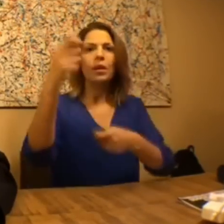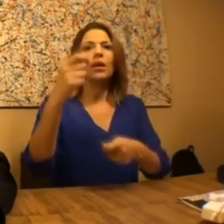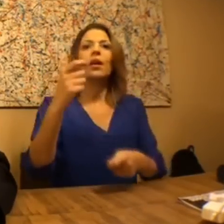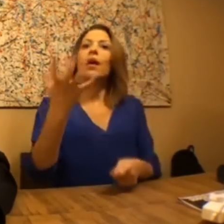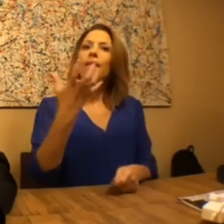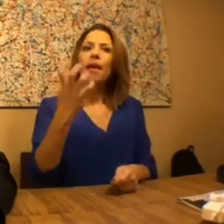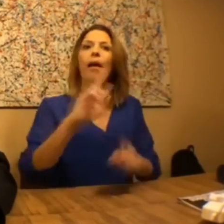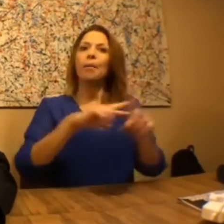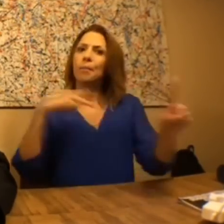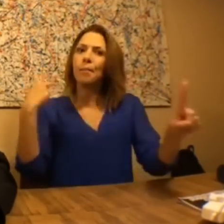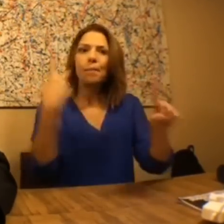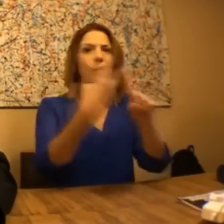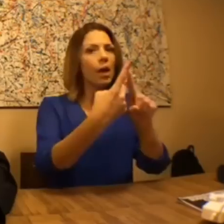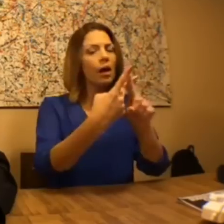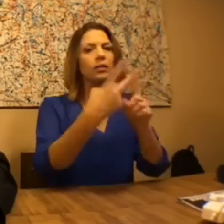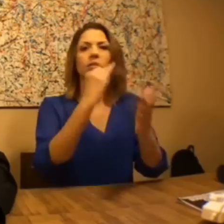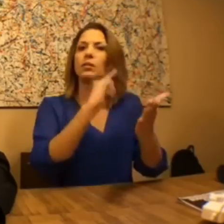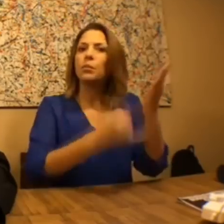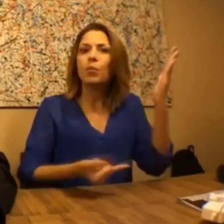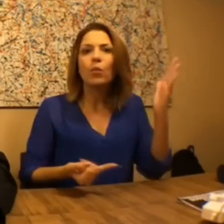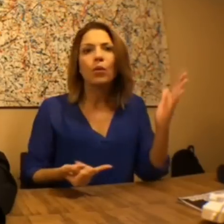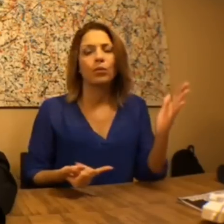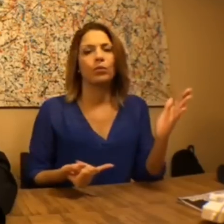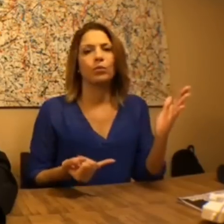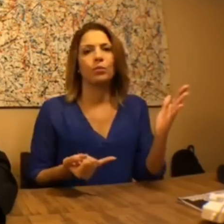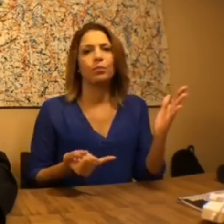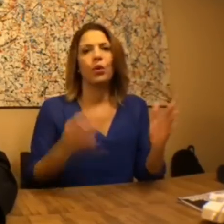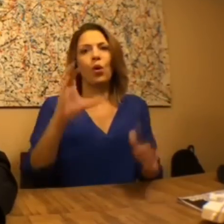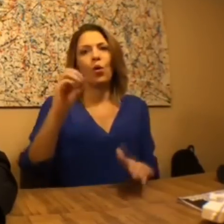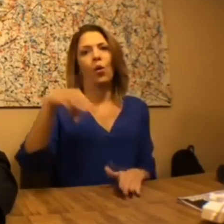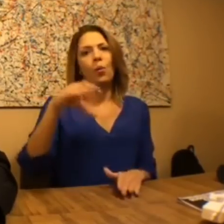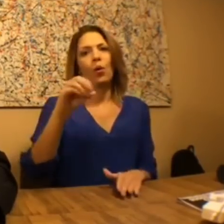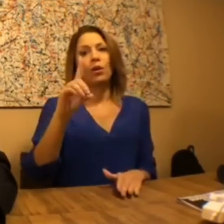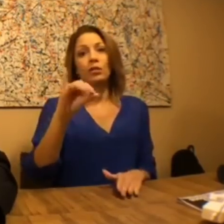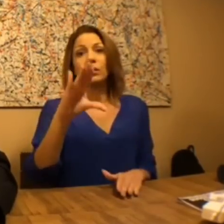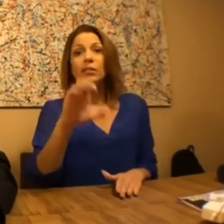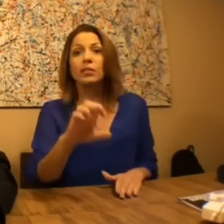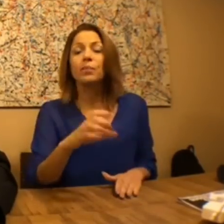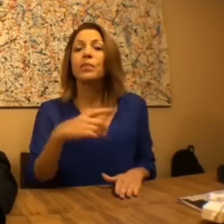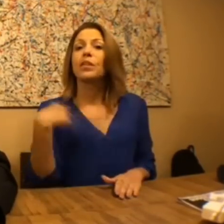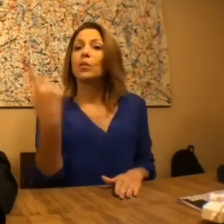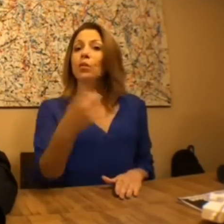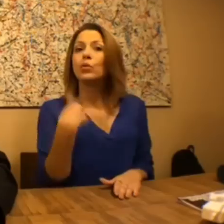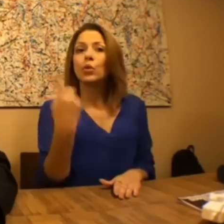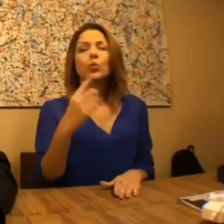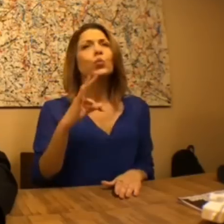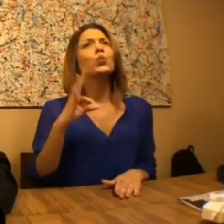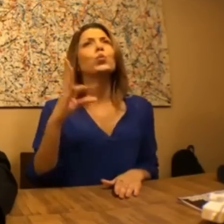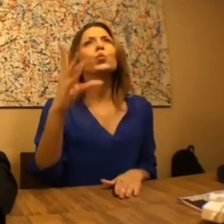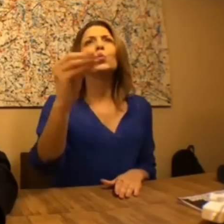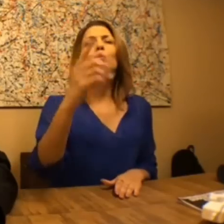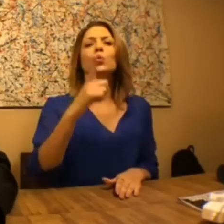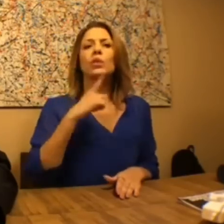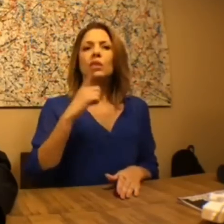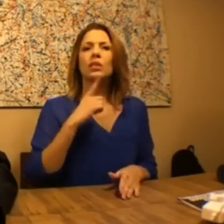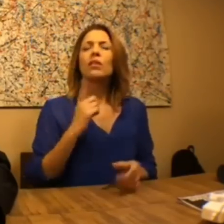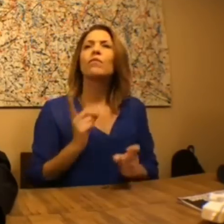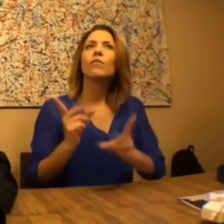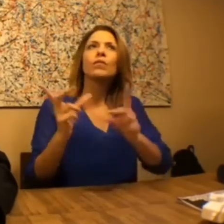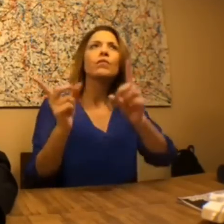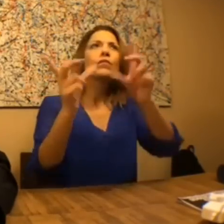que se produz no campo, chamado commodities. Então, tudo que nós exportamos no campo ia ter. Ele quer criar um